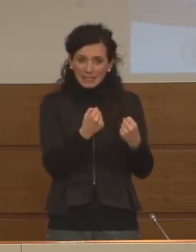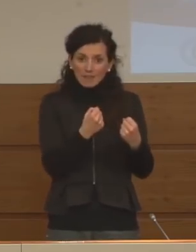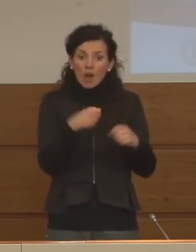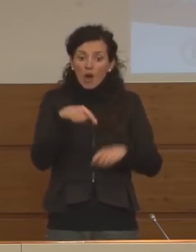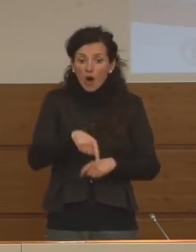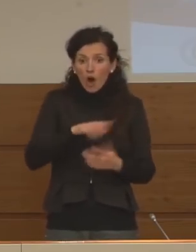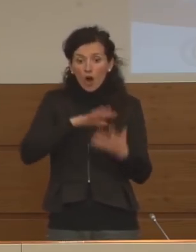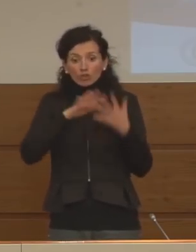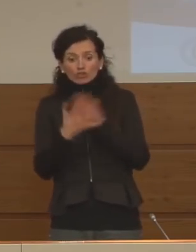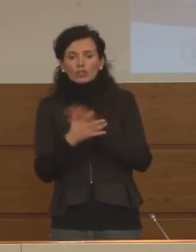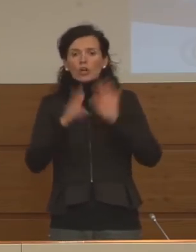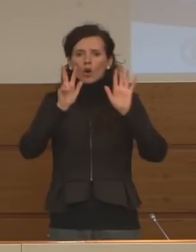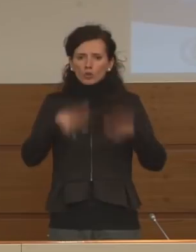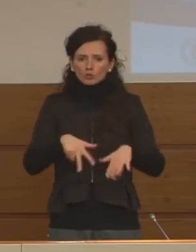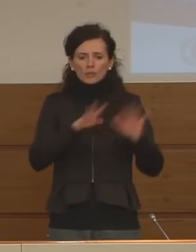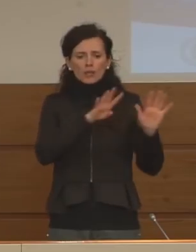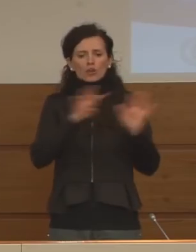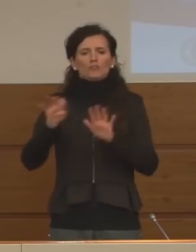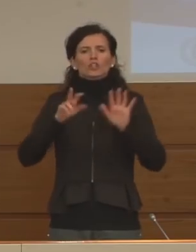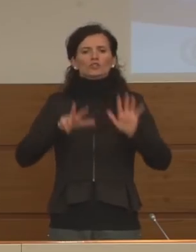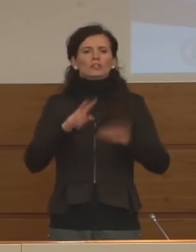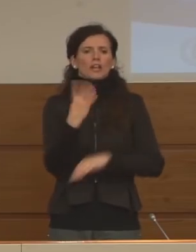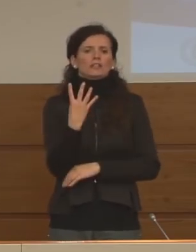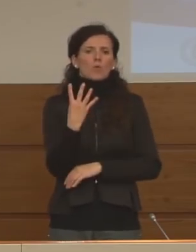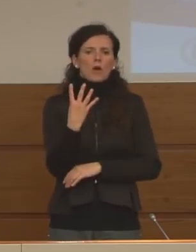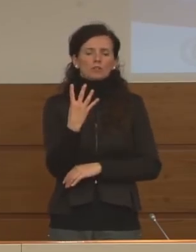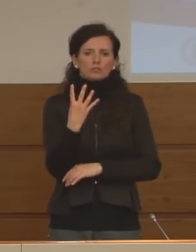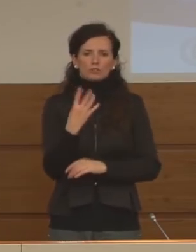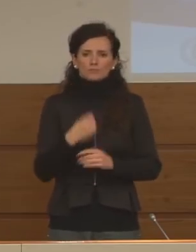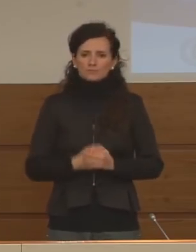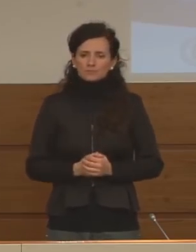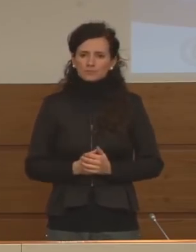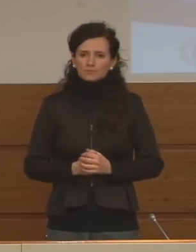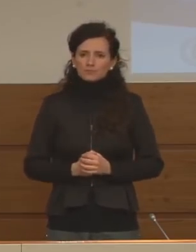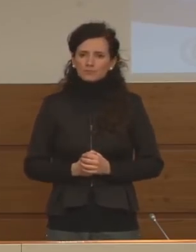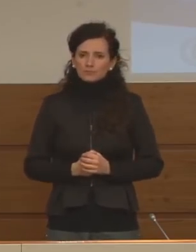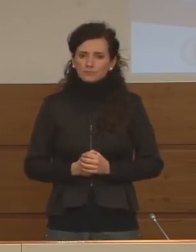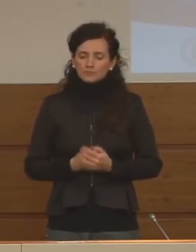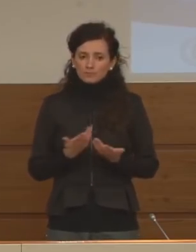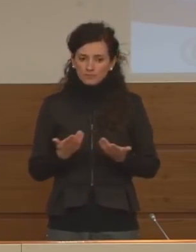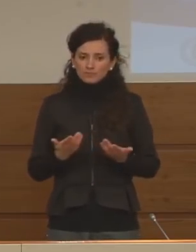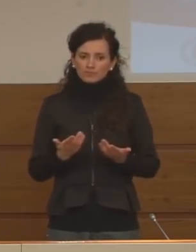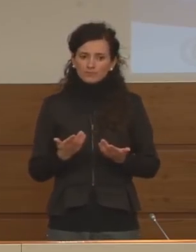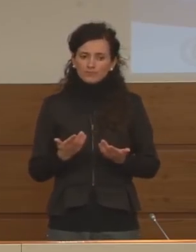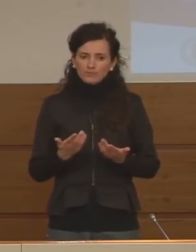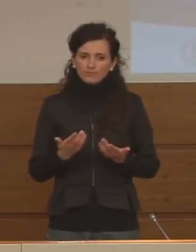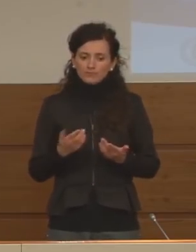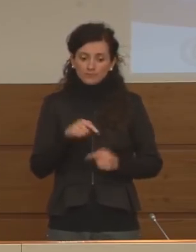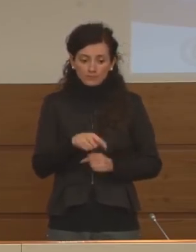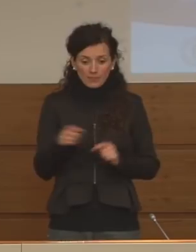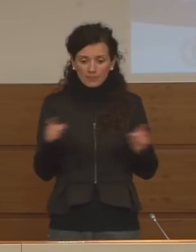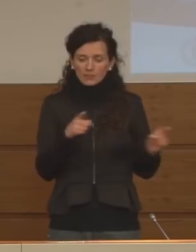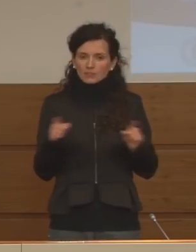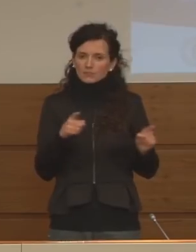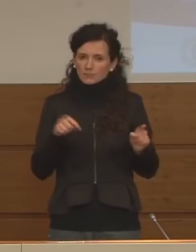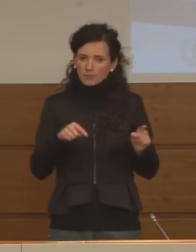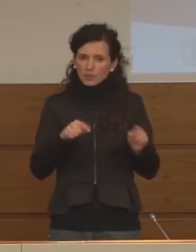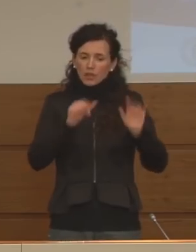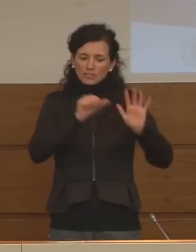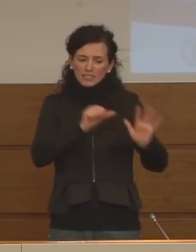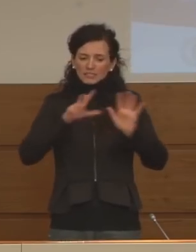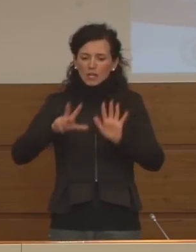oggi 8.984 in questo periodo sono aumentate del